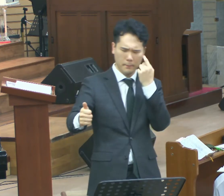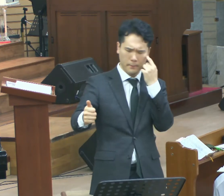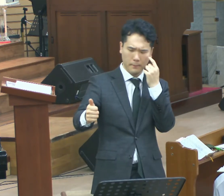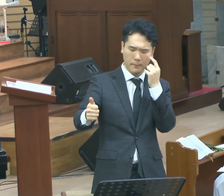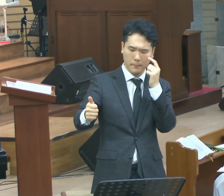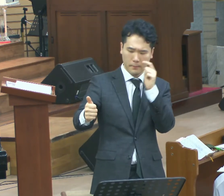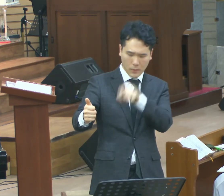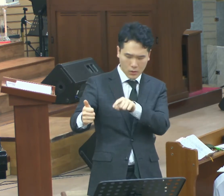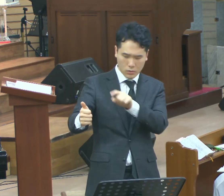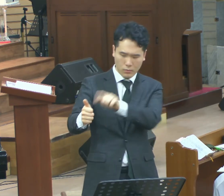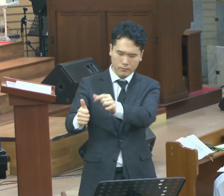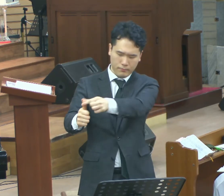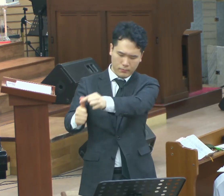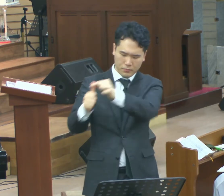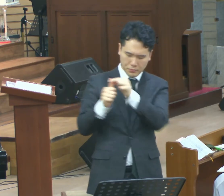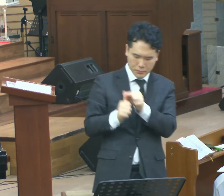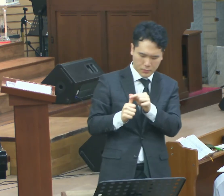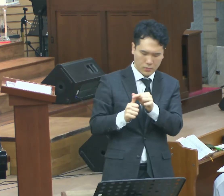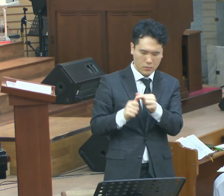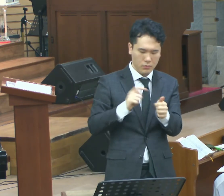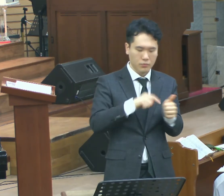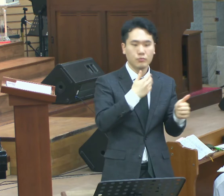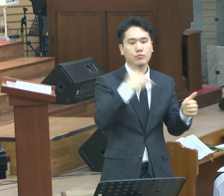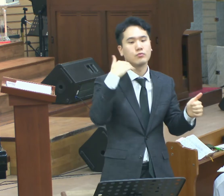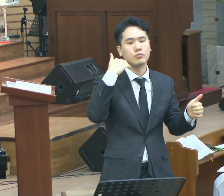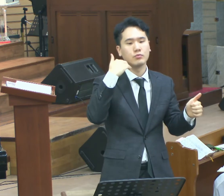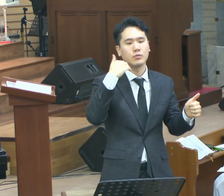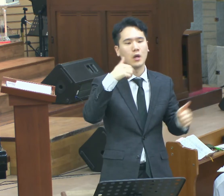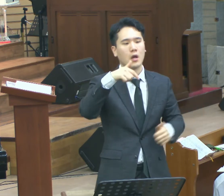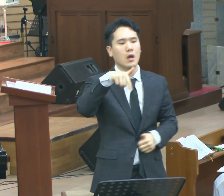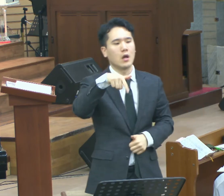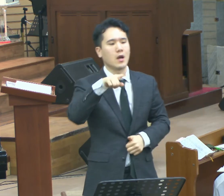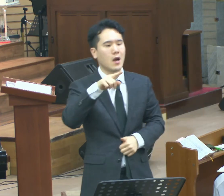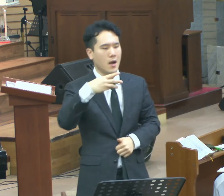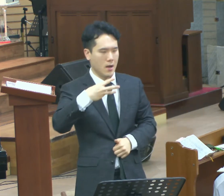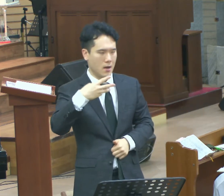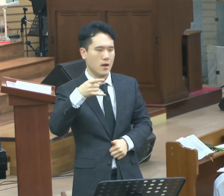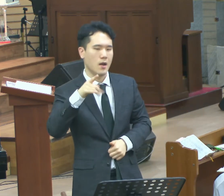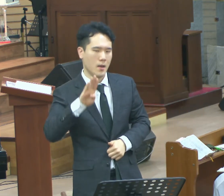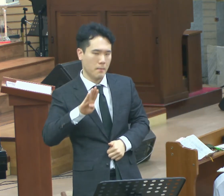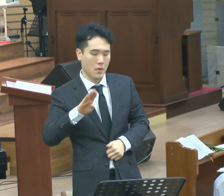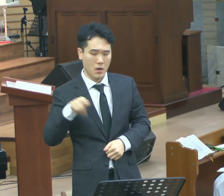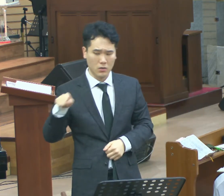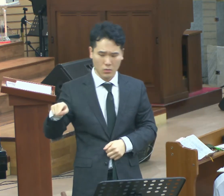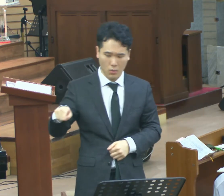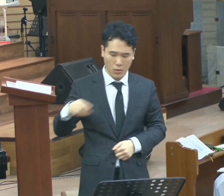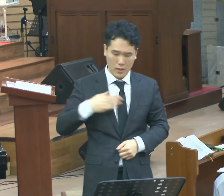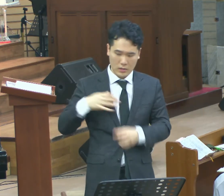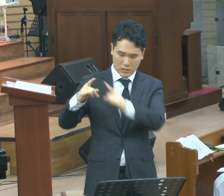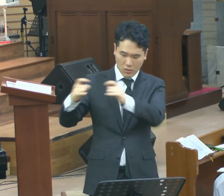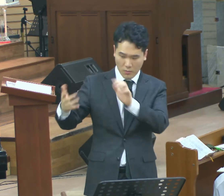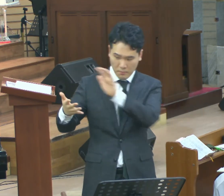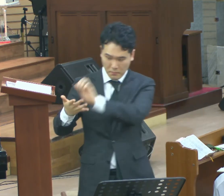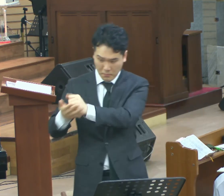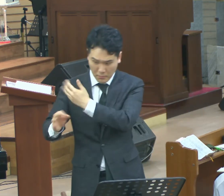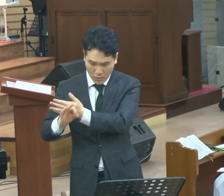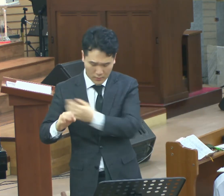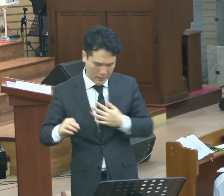갈렙이 어떻게 발굴했어요? 기럇세미를 치는 자에게 내 딸을 주리라 하고 걸었어요.